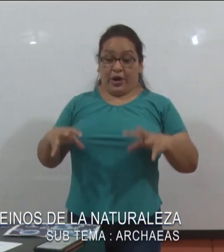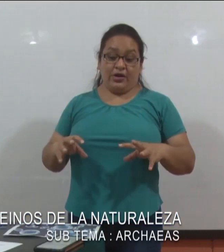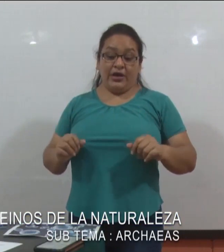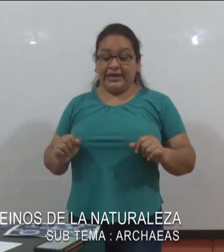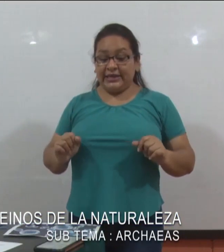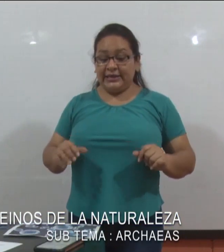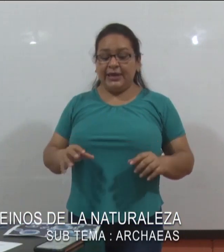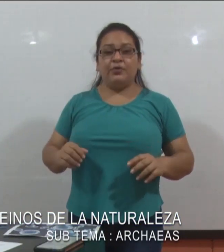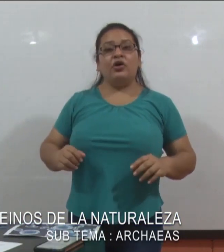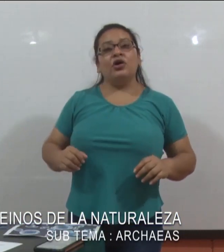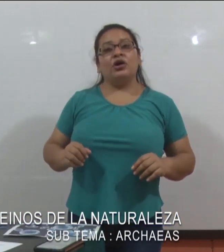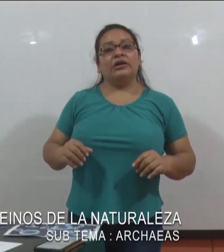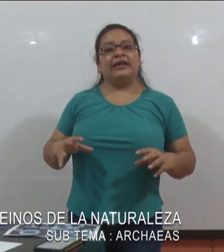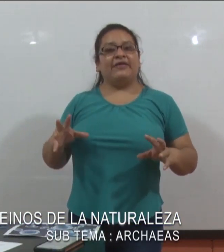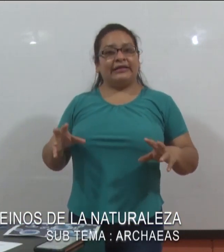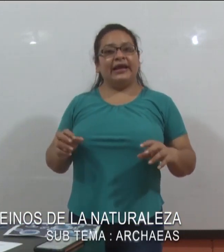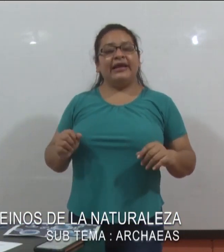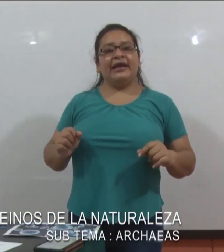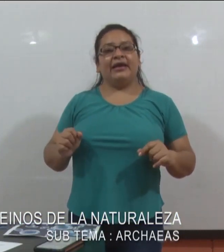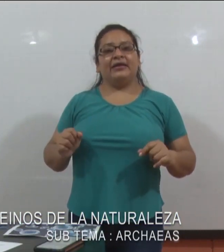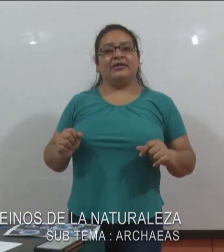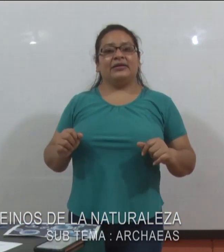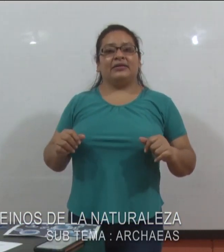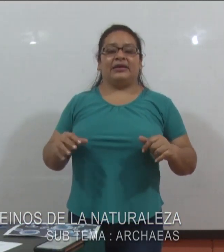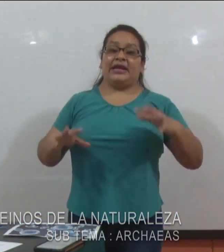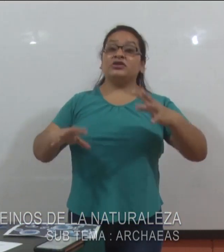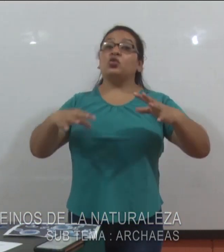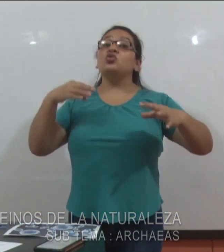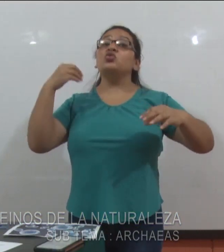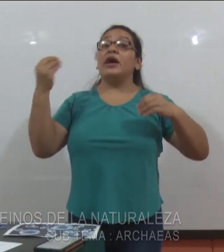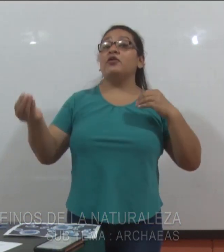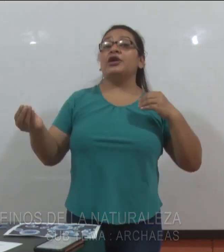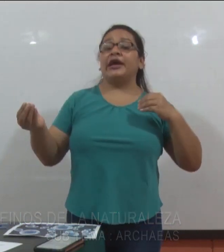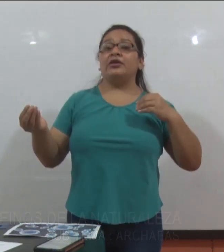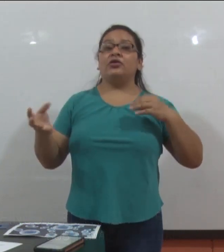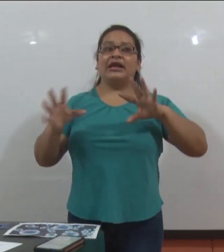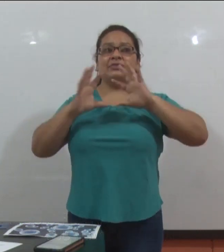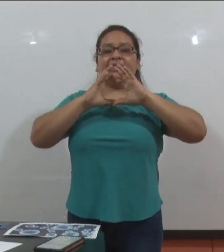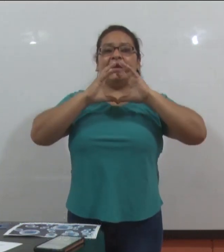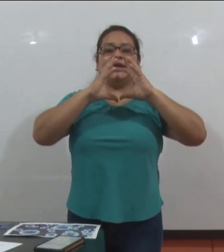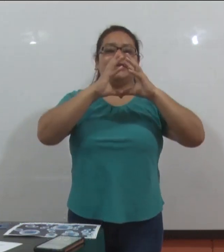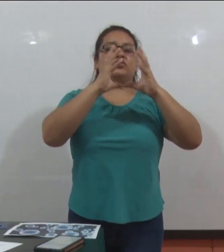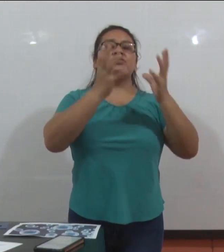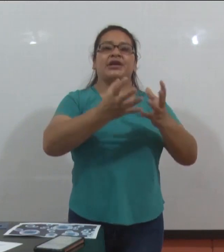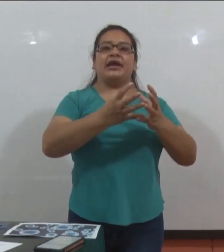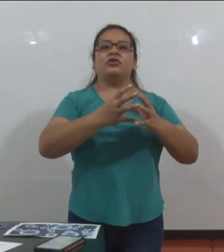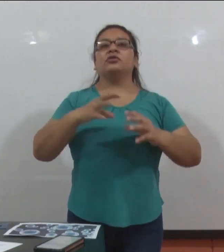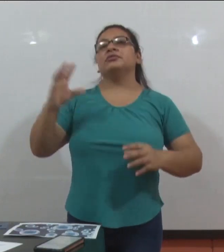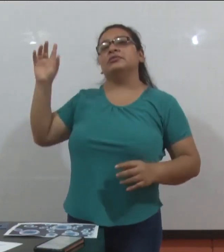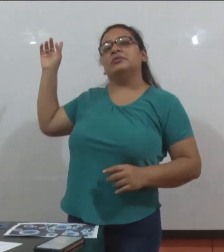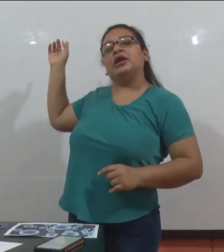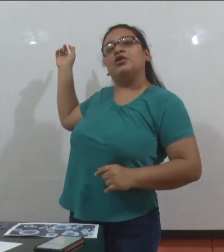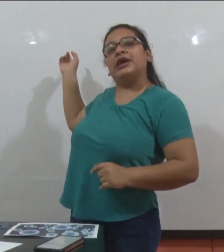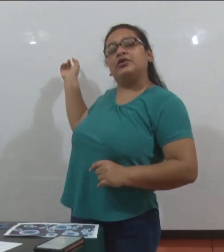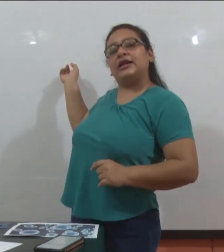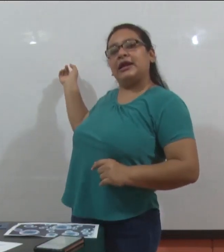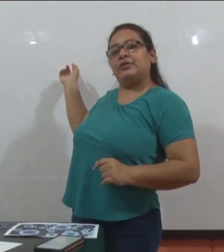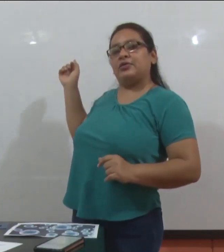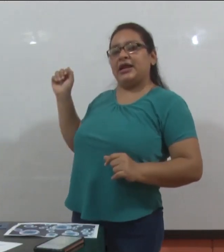Bueno, este tipo de bacteria, que es un nuevo reino, las bacterias es un reino de los reinos de la